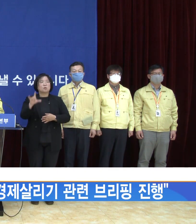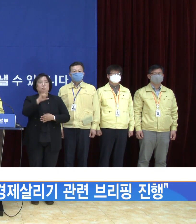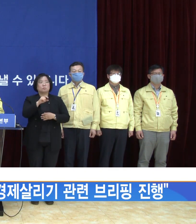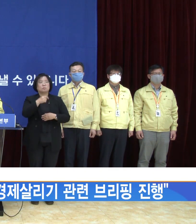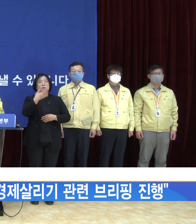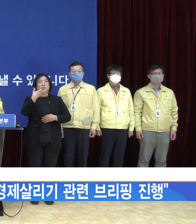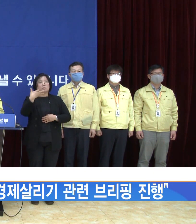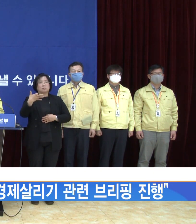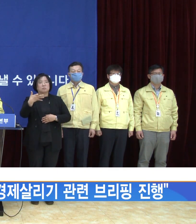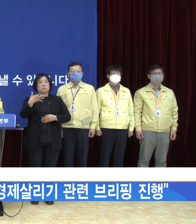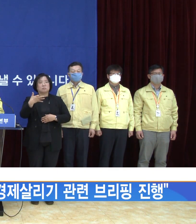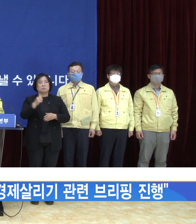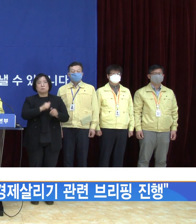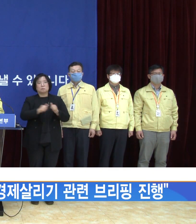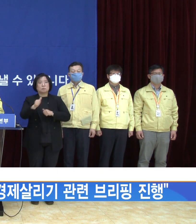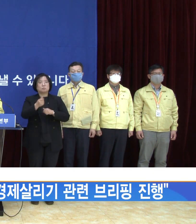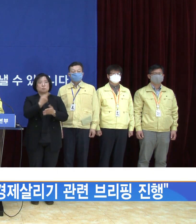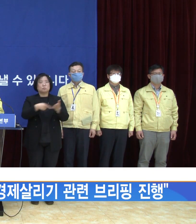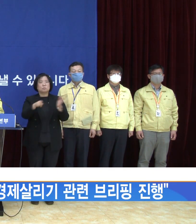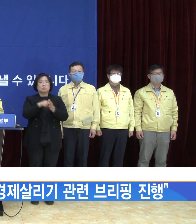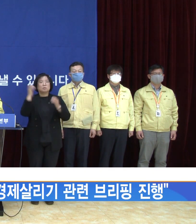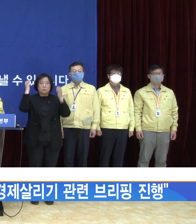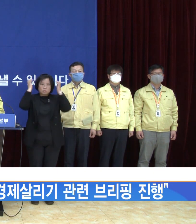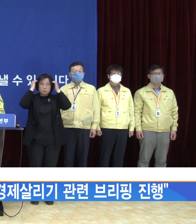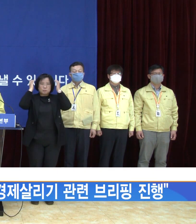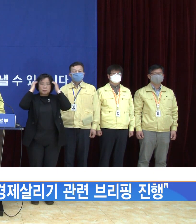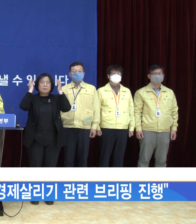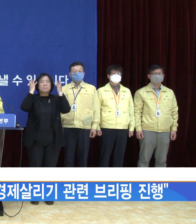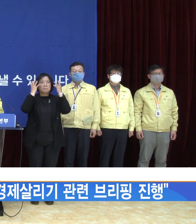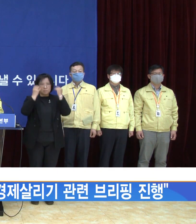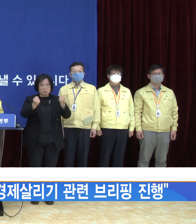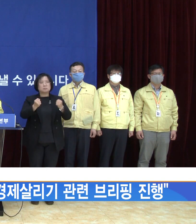코로나19를 극복하기 위해 얼마나 고생이 많으십니까?